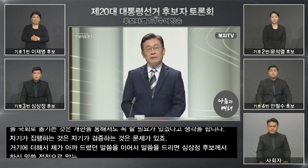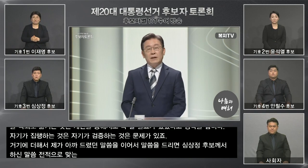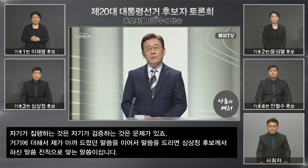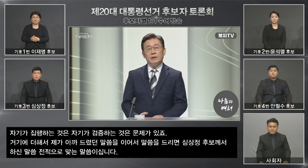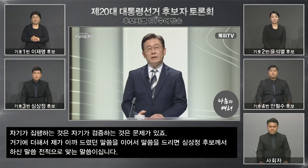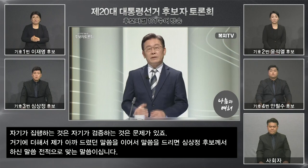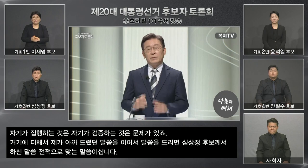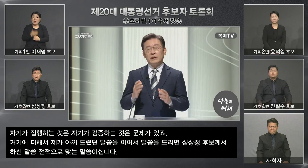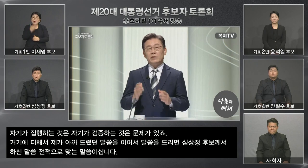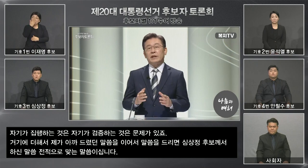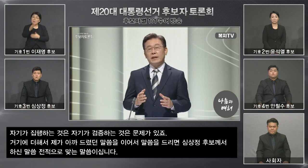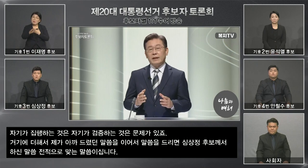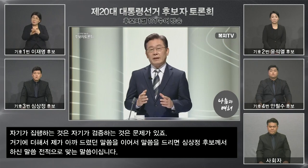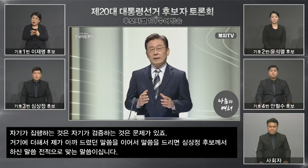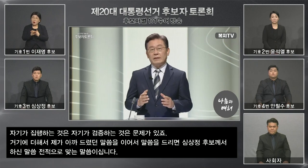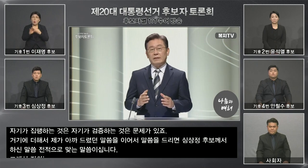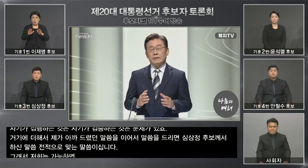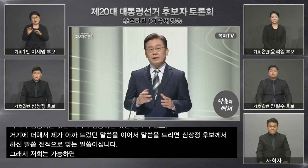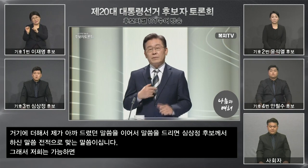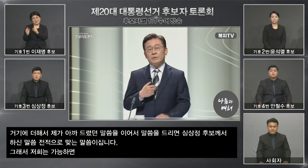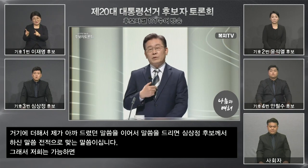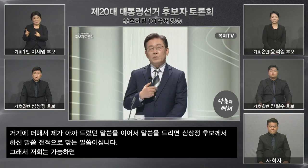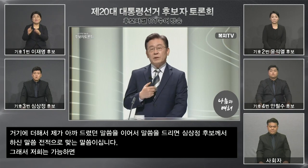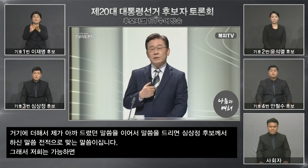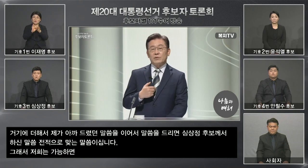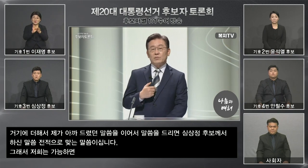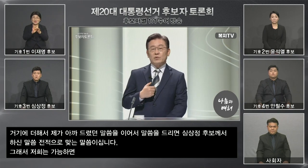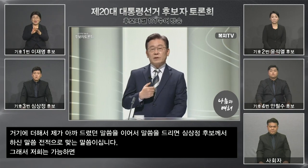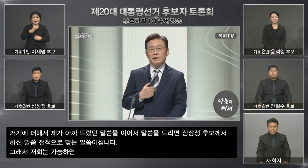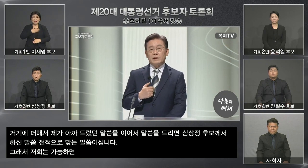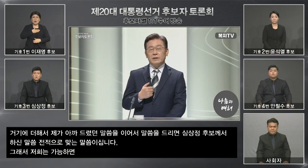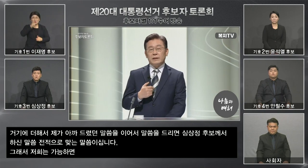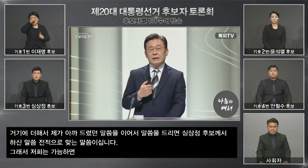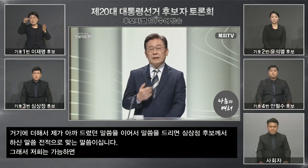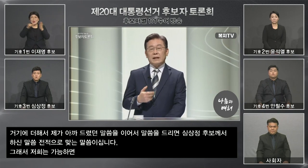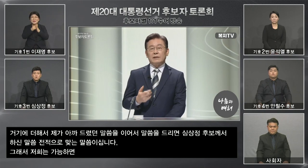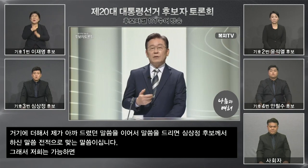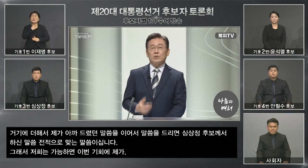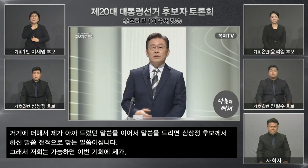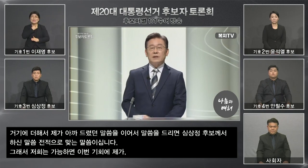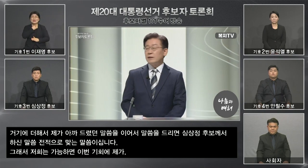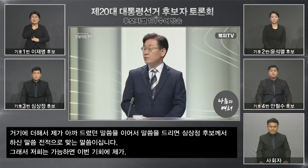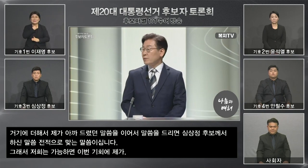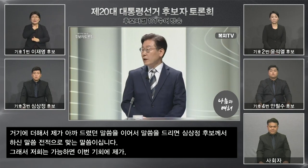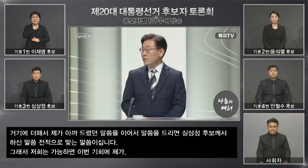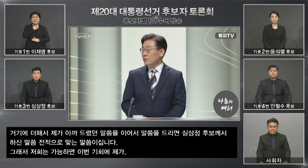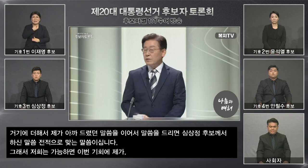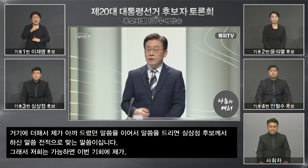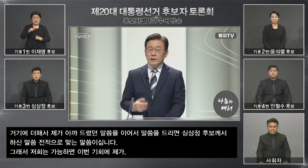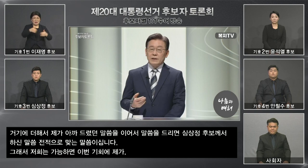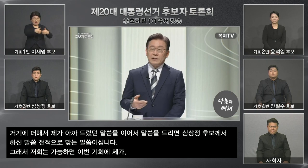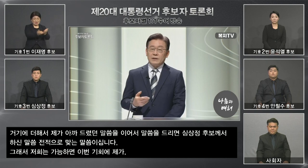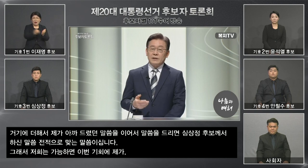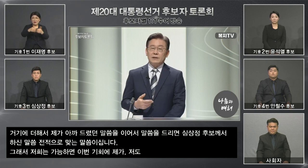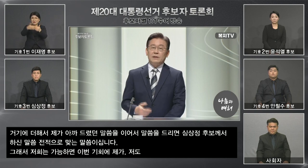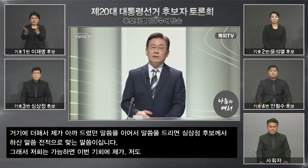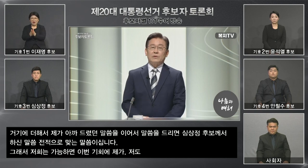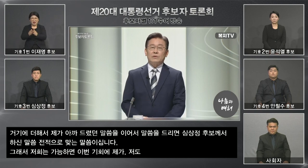가능하면 이번 기회에 제가 저도 평생 꿈꾸었던 이 양당 독식 체제를 좀 깨고